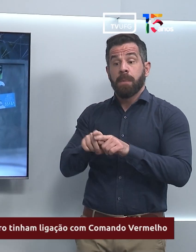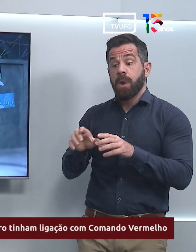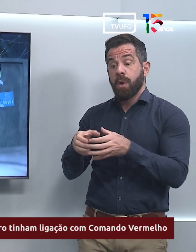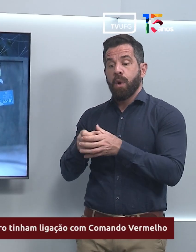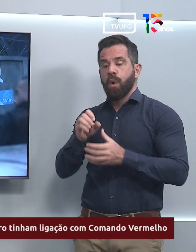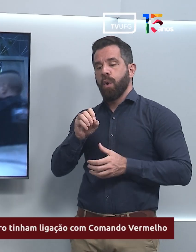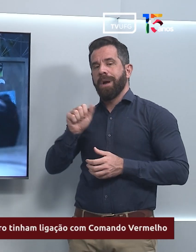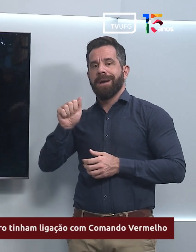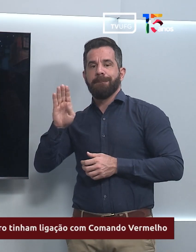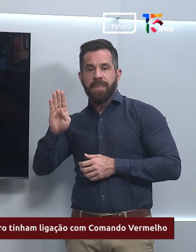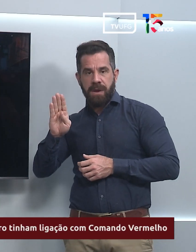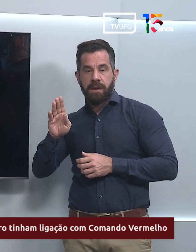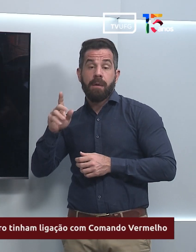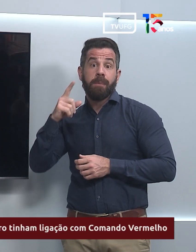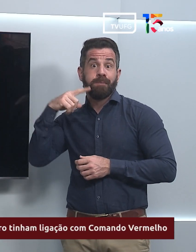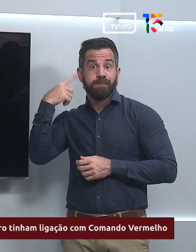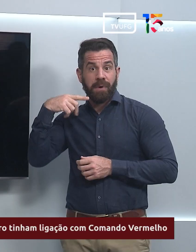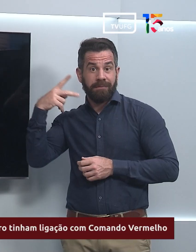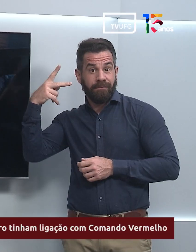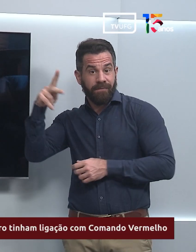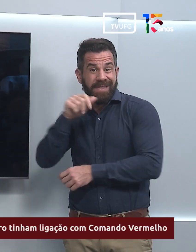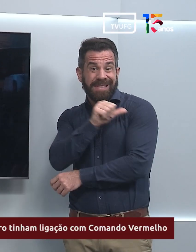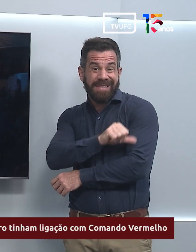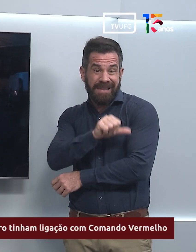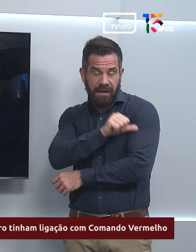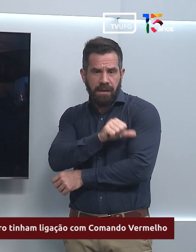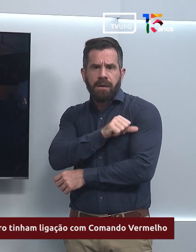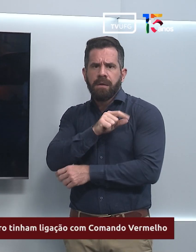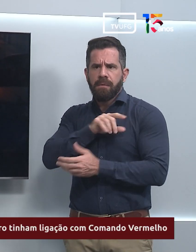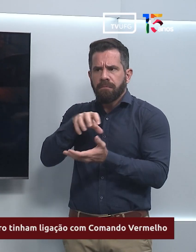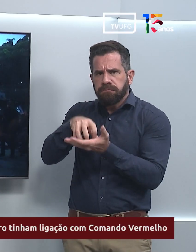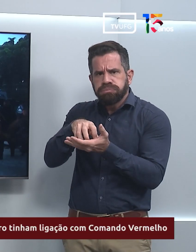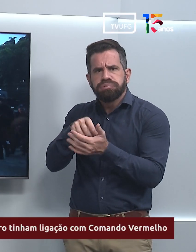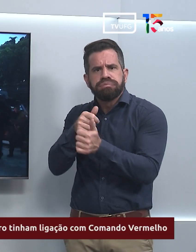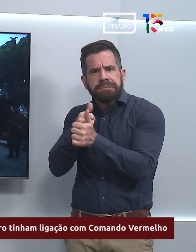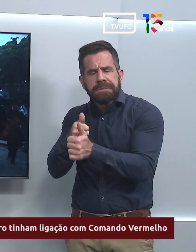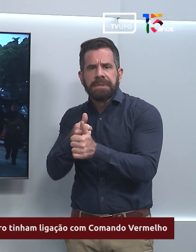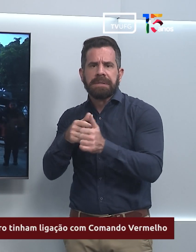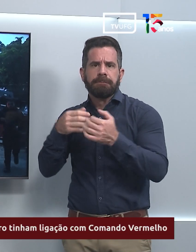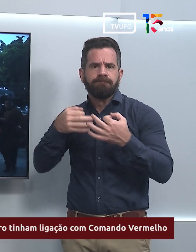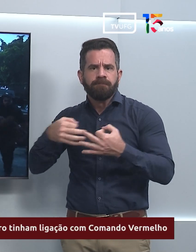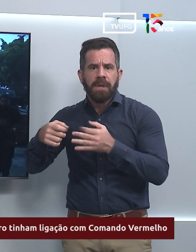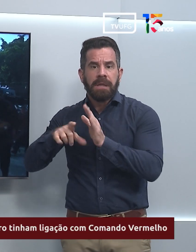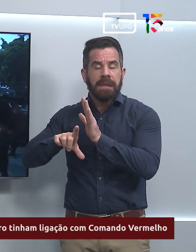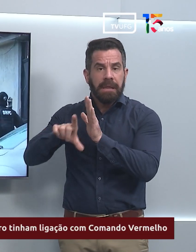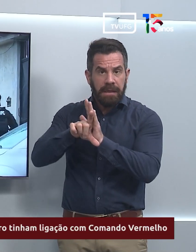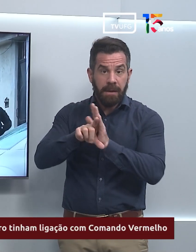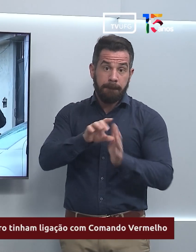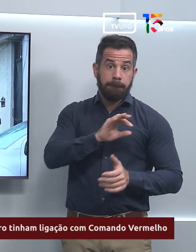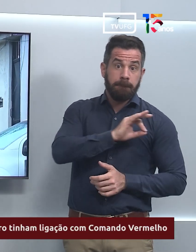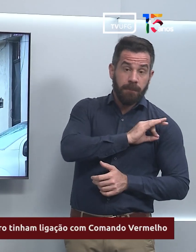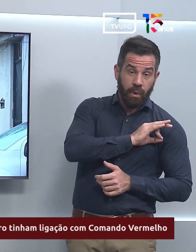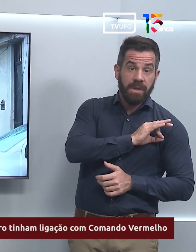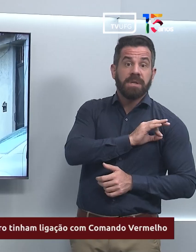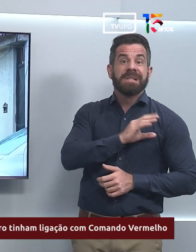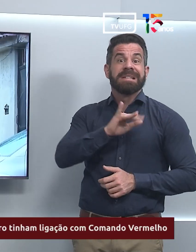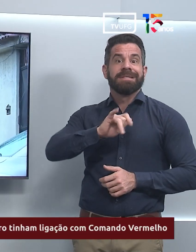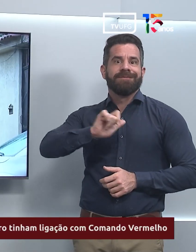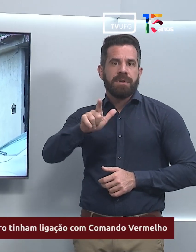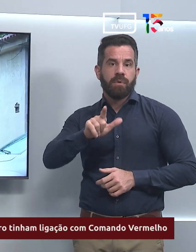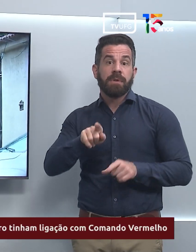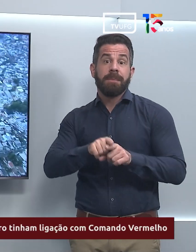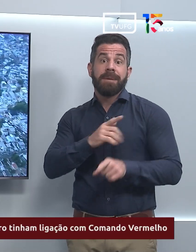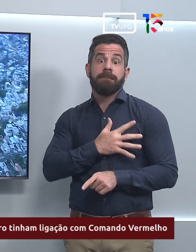criou um observatório para acompanhar a apuração sobre o cumprimento da lei pelas polícias civil e militar